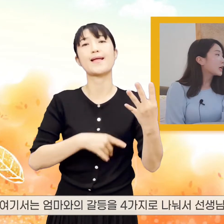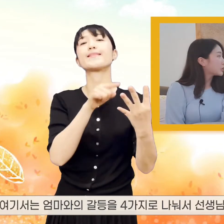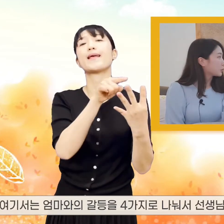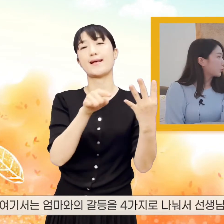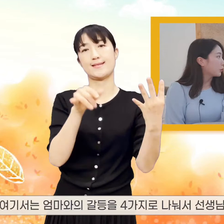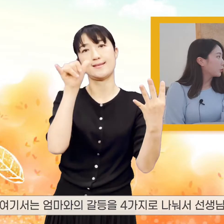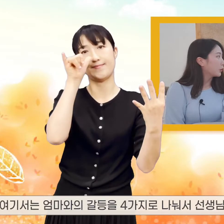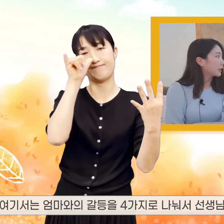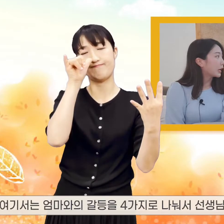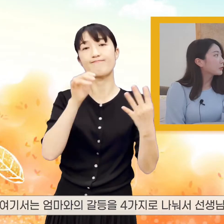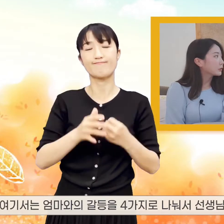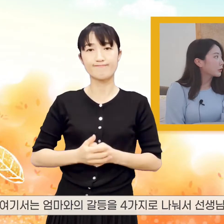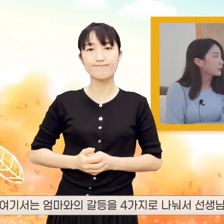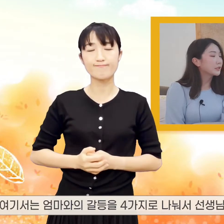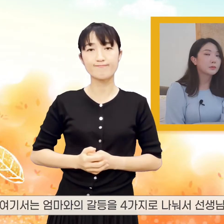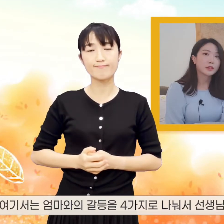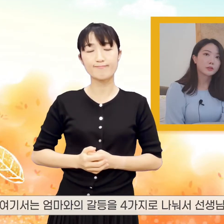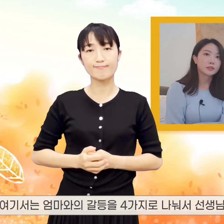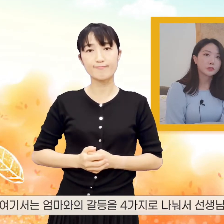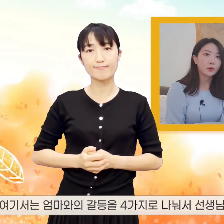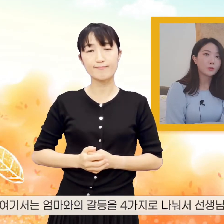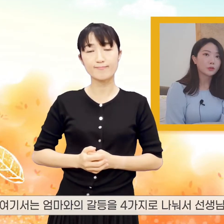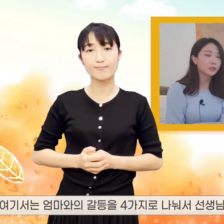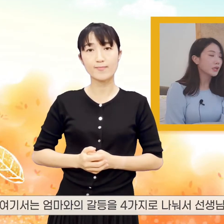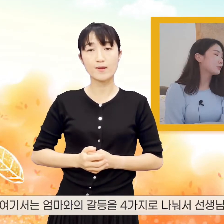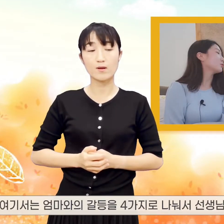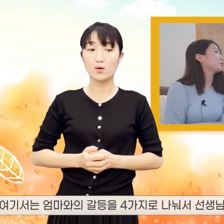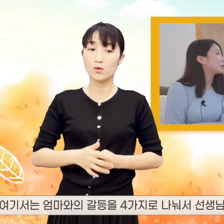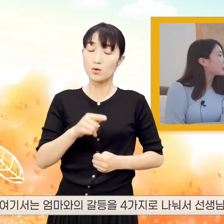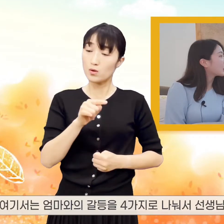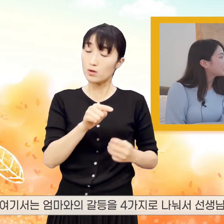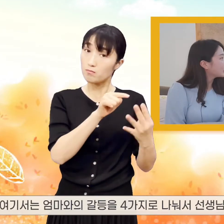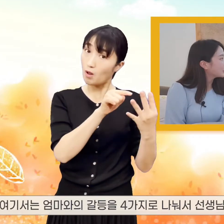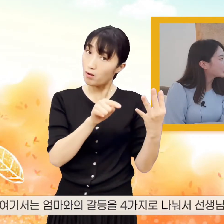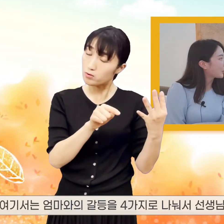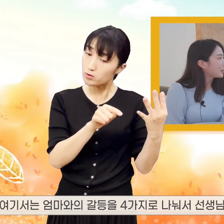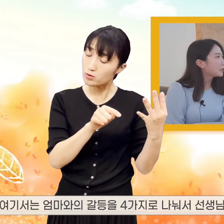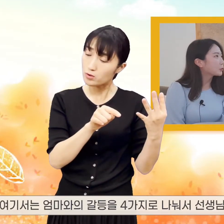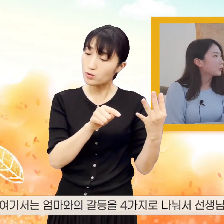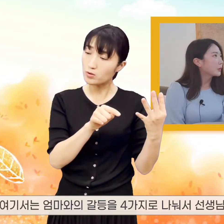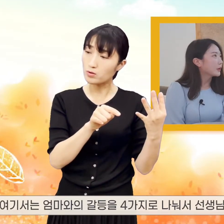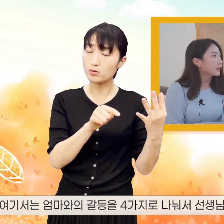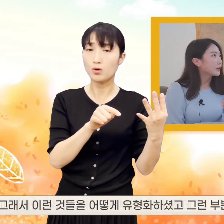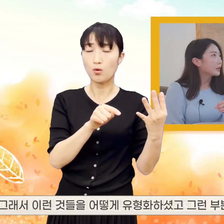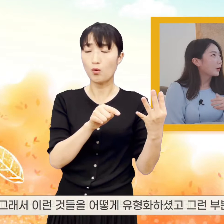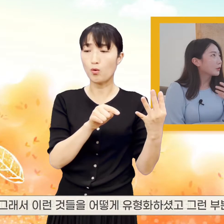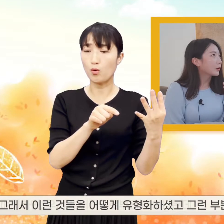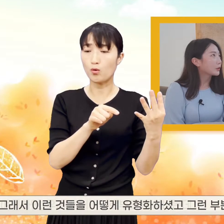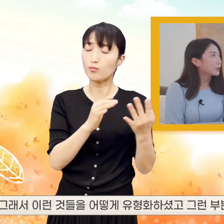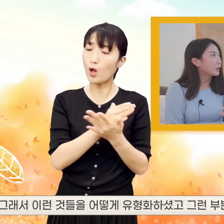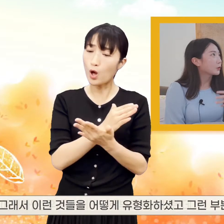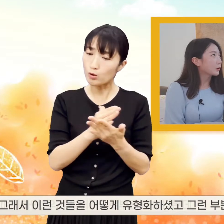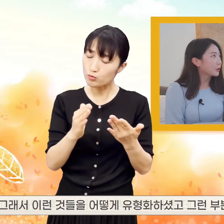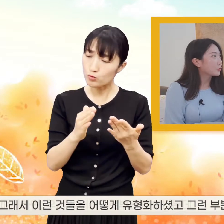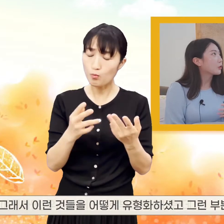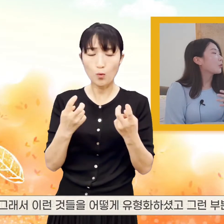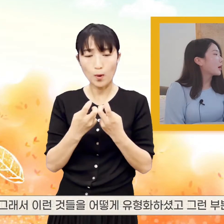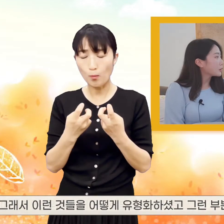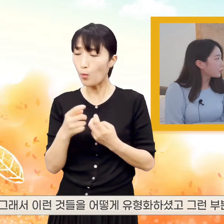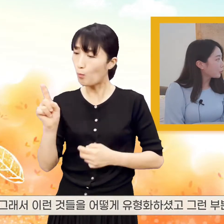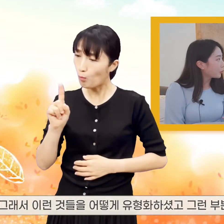유형을 4가지로 네. 나눠서 선생님께서 이제 설명을 해주시고 있더라고요. 네, 그래서 네. 좀 이런 것들을